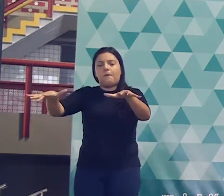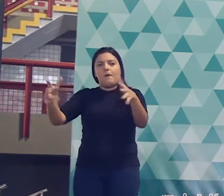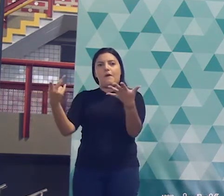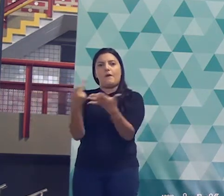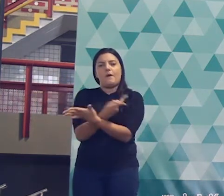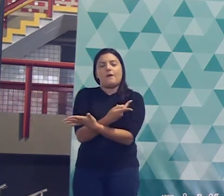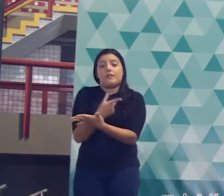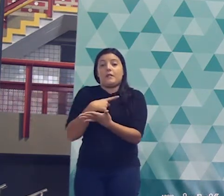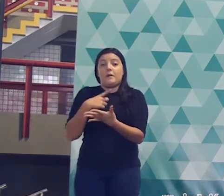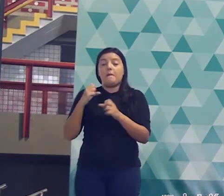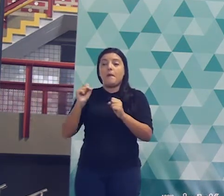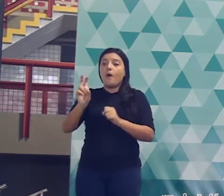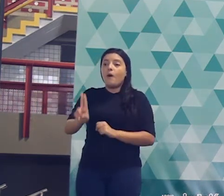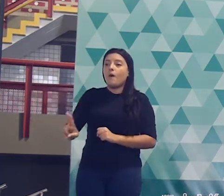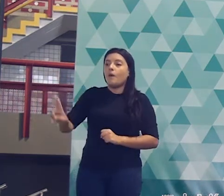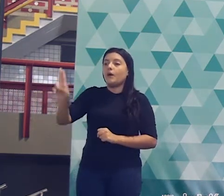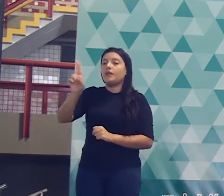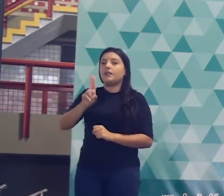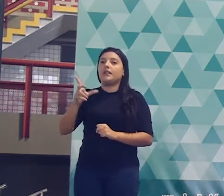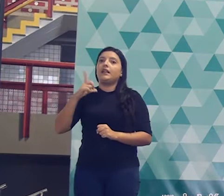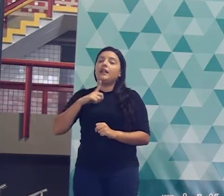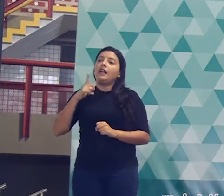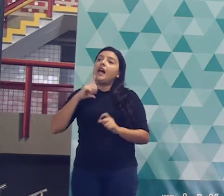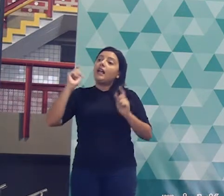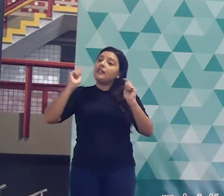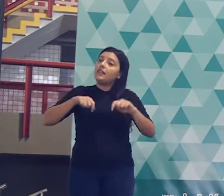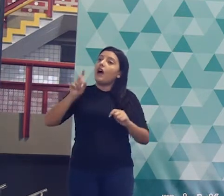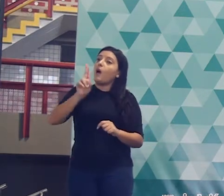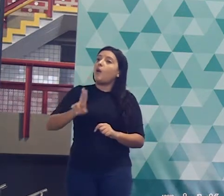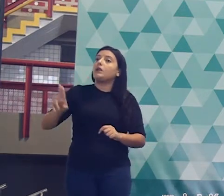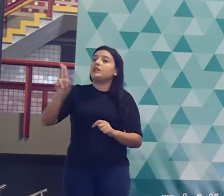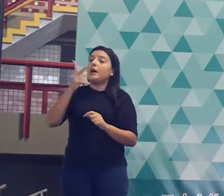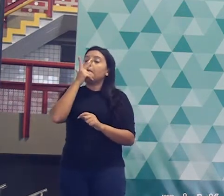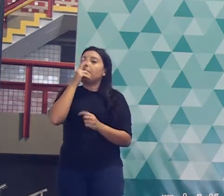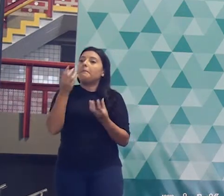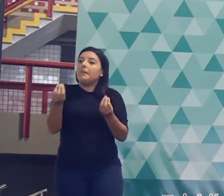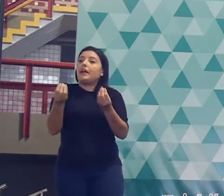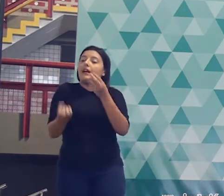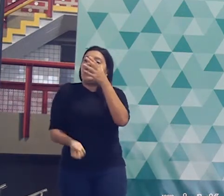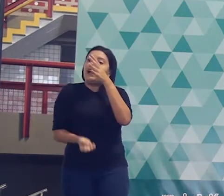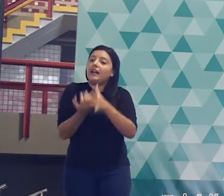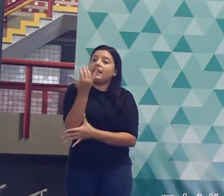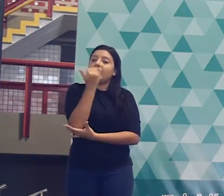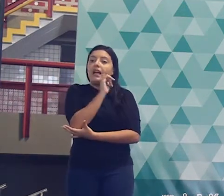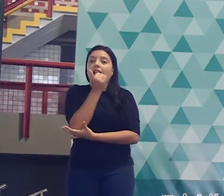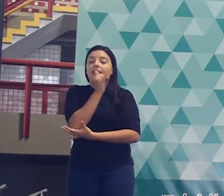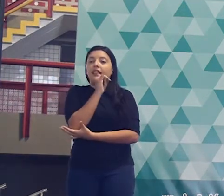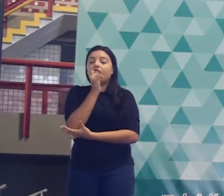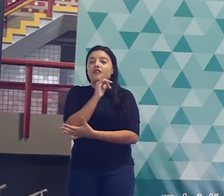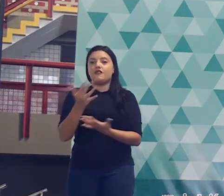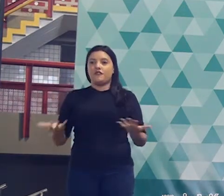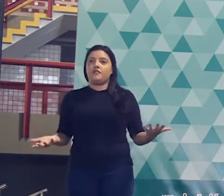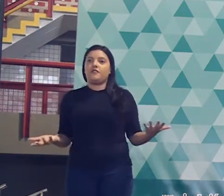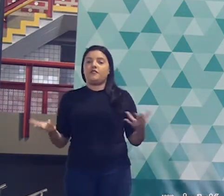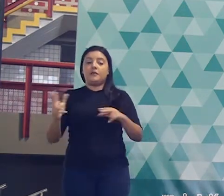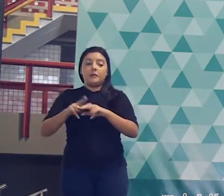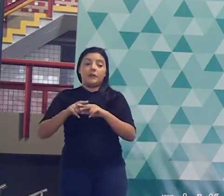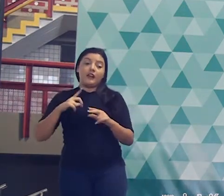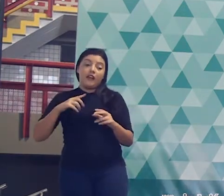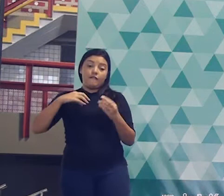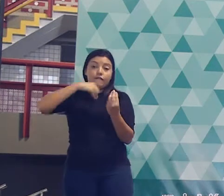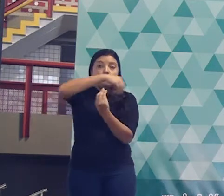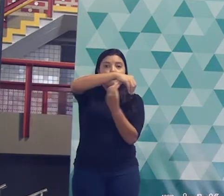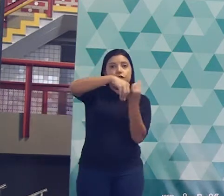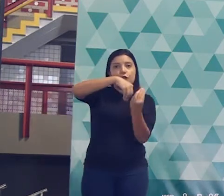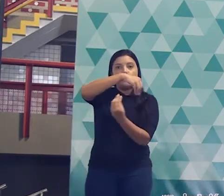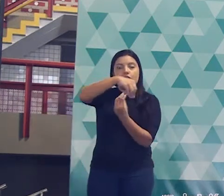energia pode ser utilizada para a produção de energia elétrica, através das usinas termonucleares. Já a reação de fusão, o que